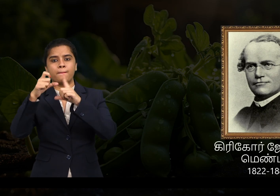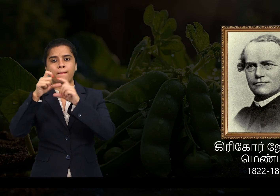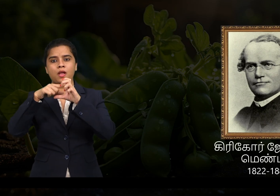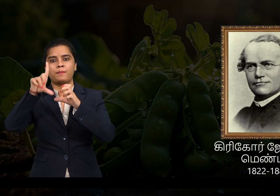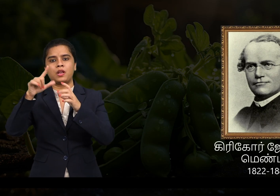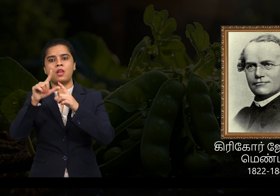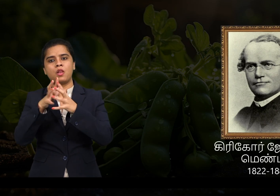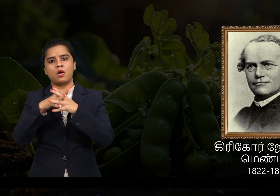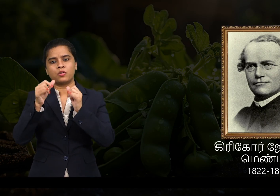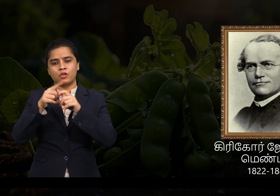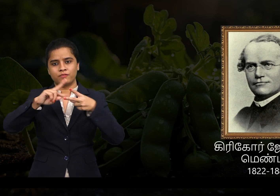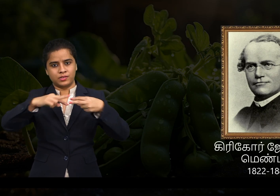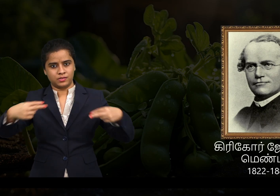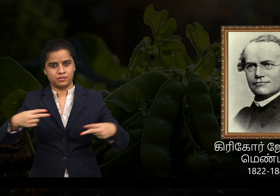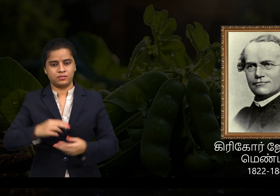முன்மொழிந்தார்.